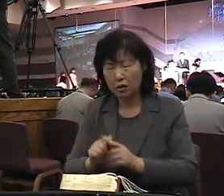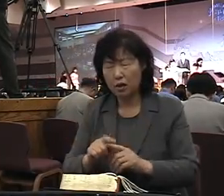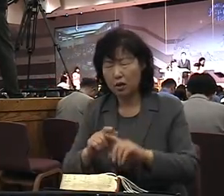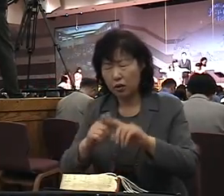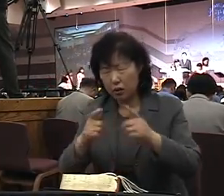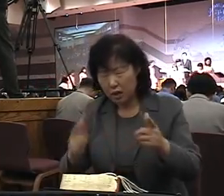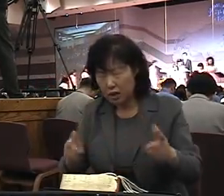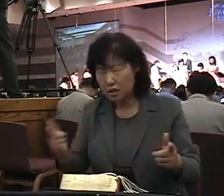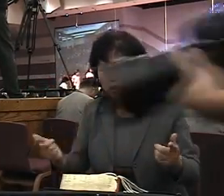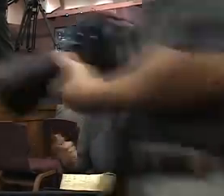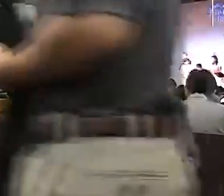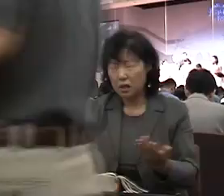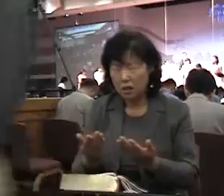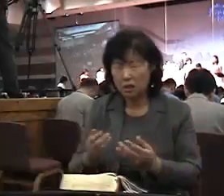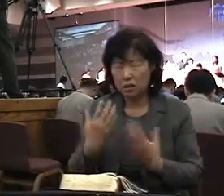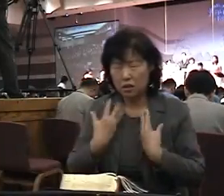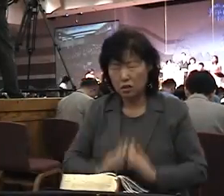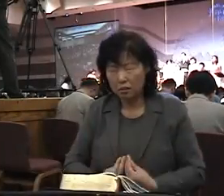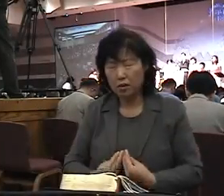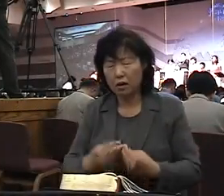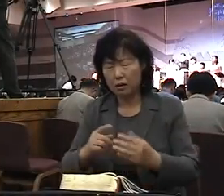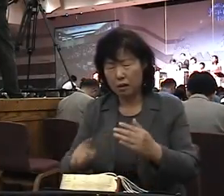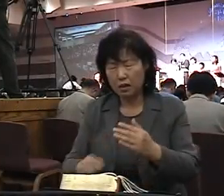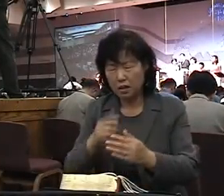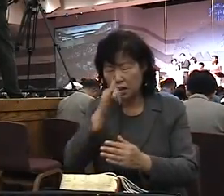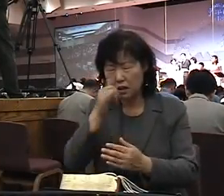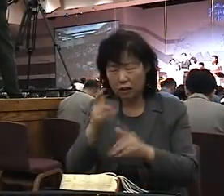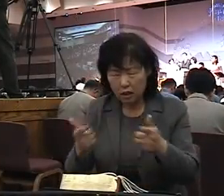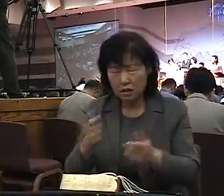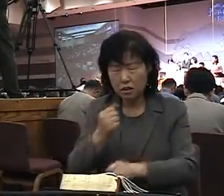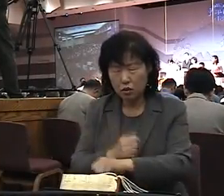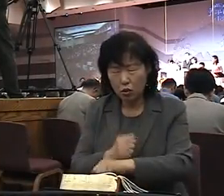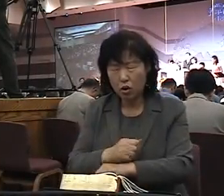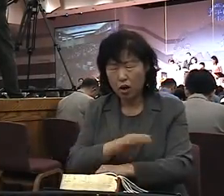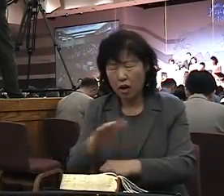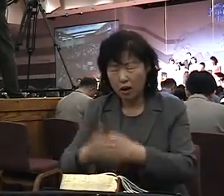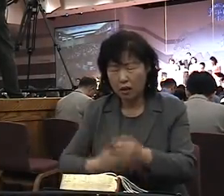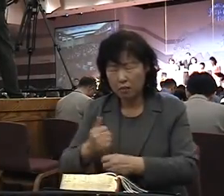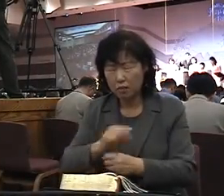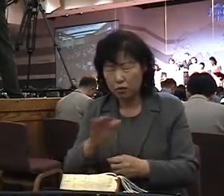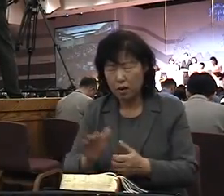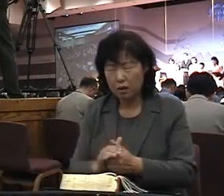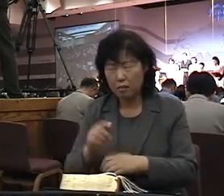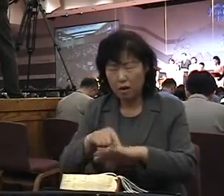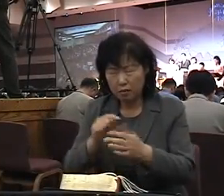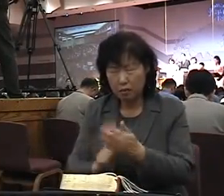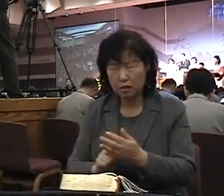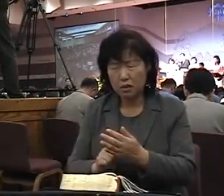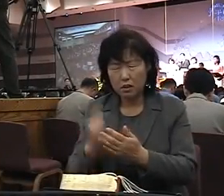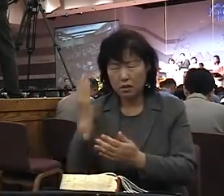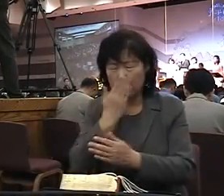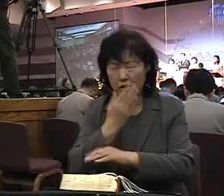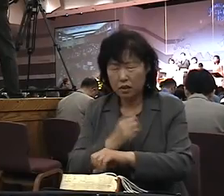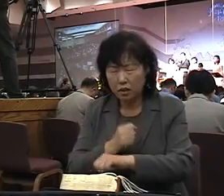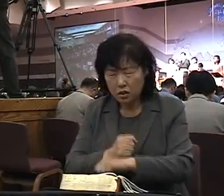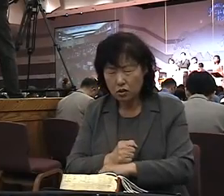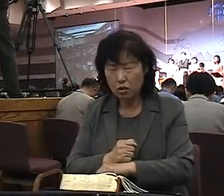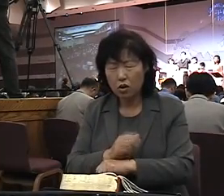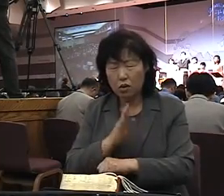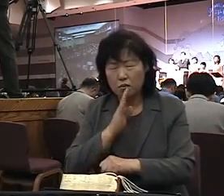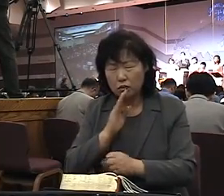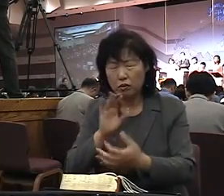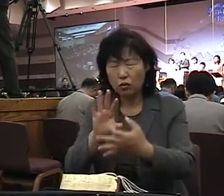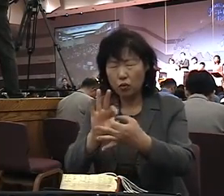절망을 아시는 하나님, 이 시간에 주님 긍휼을 베풀어 주시옵소서. 은혜를 베풀어 주시옵소서. 회복